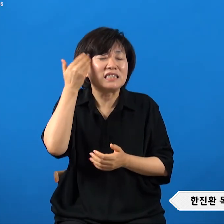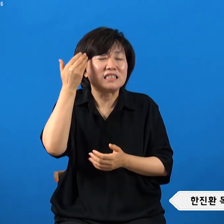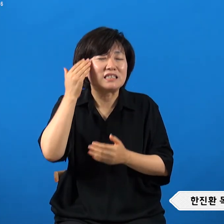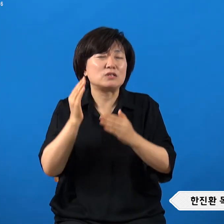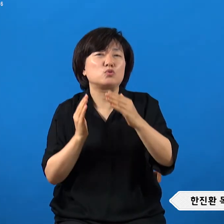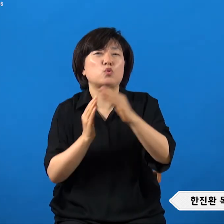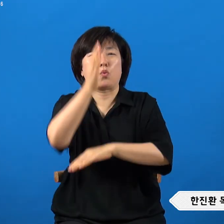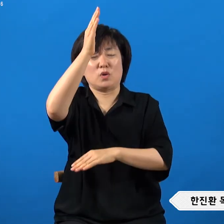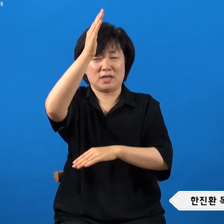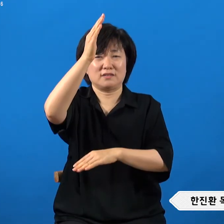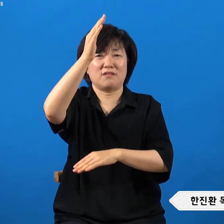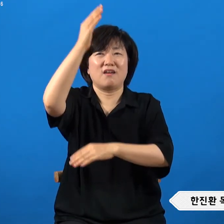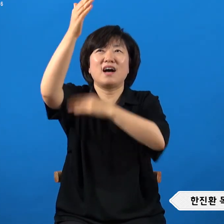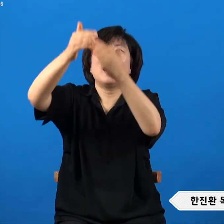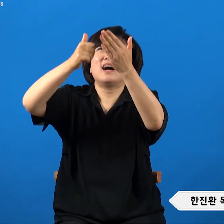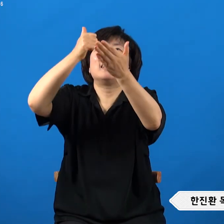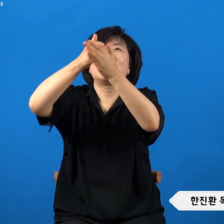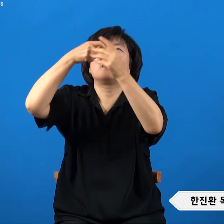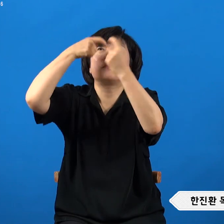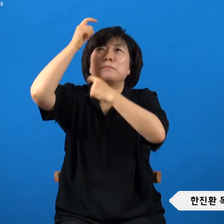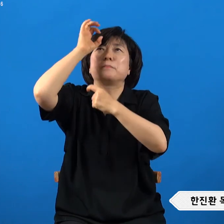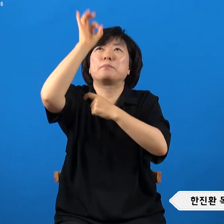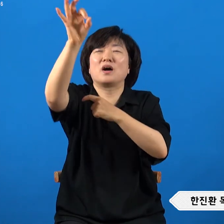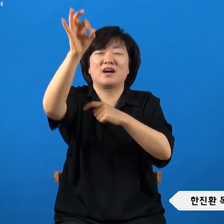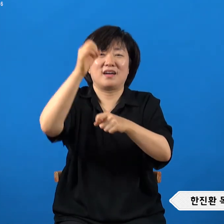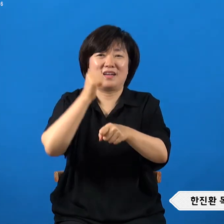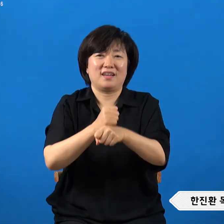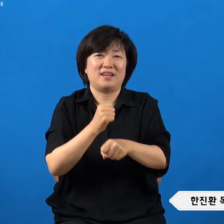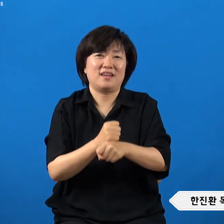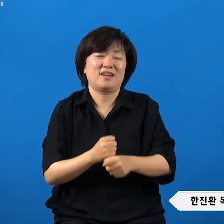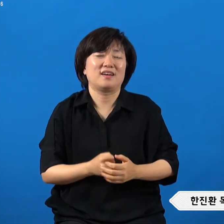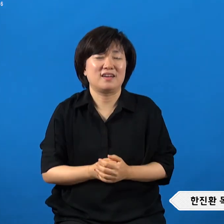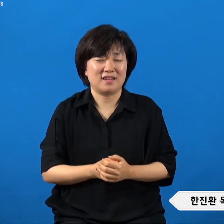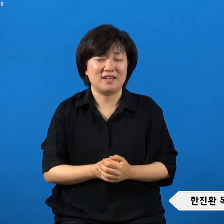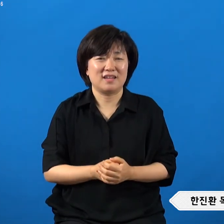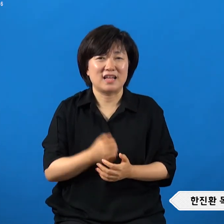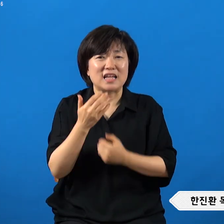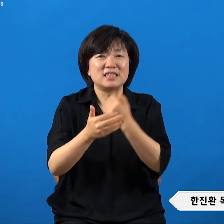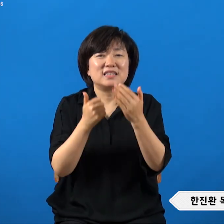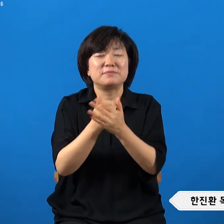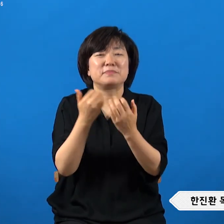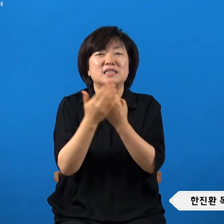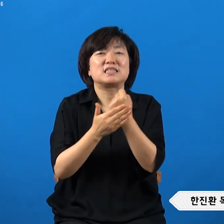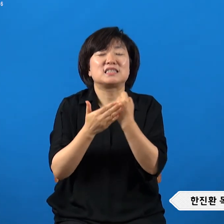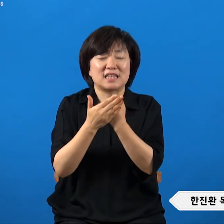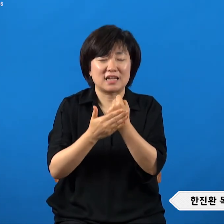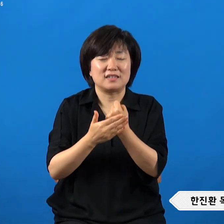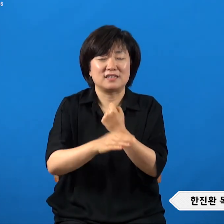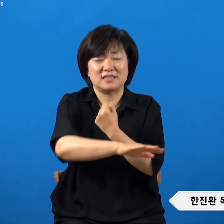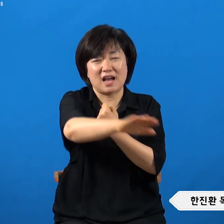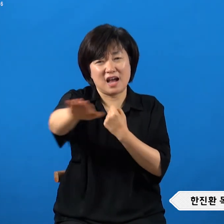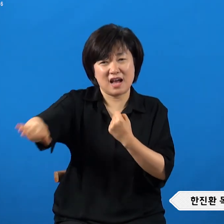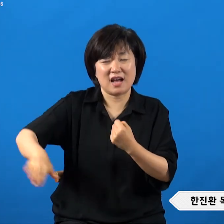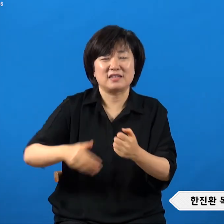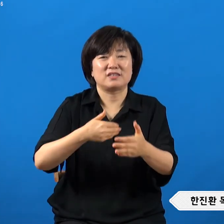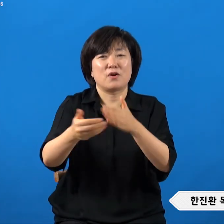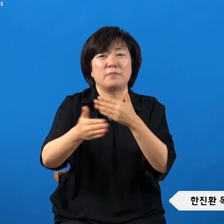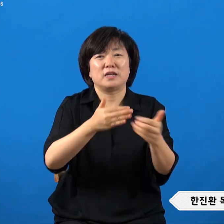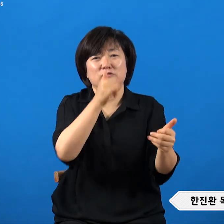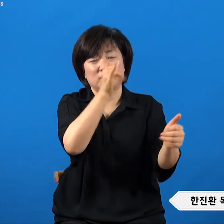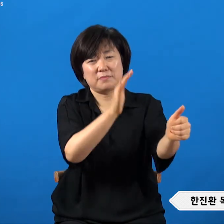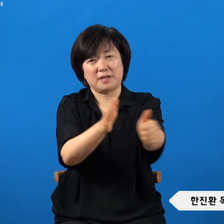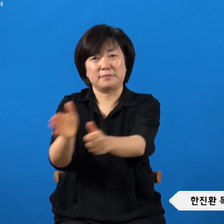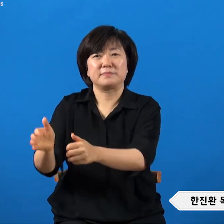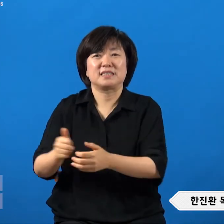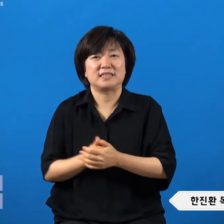지식을 초월해서 하나님을 보여주십니다. 우리가 이 은혜를 다 여러분 체험할 수 있어야